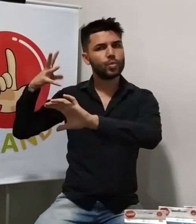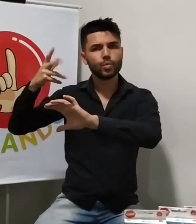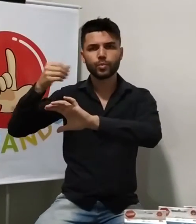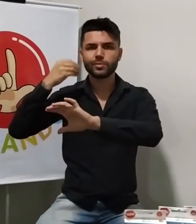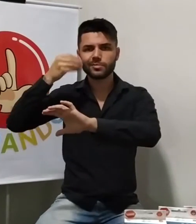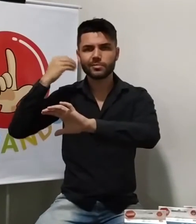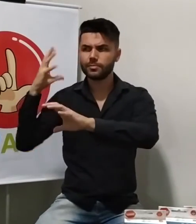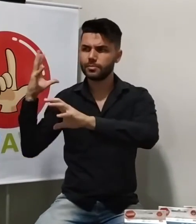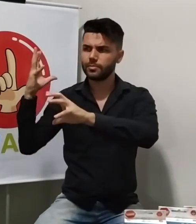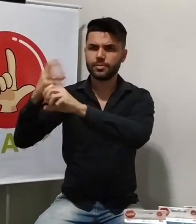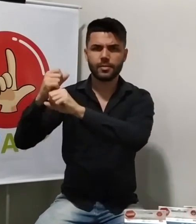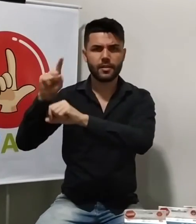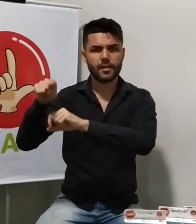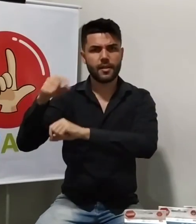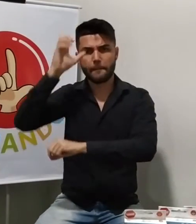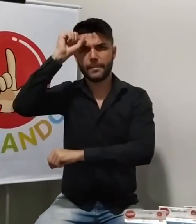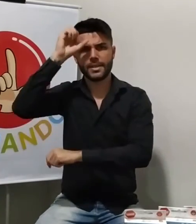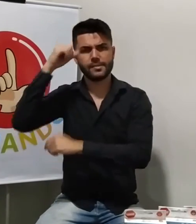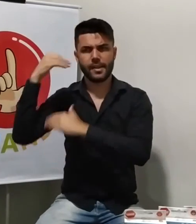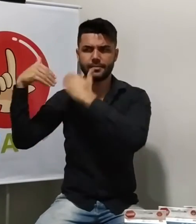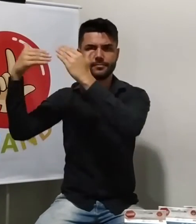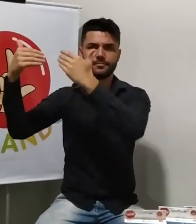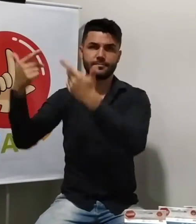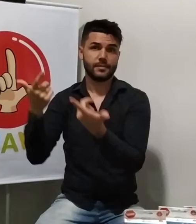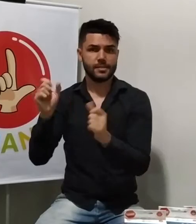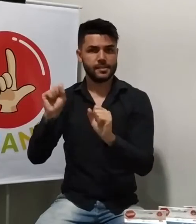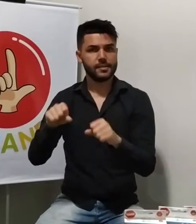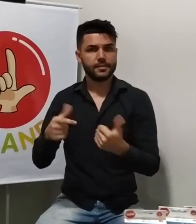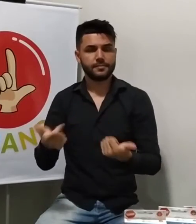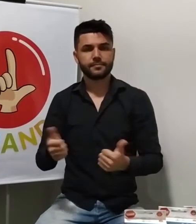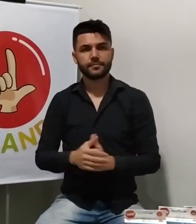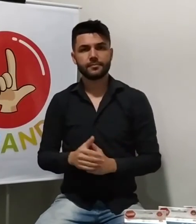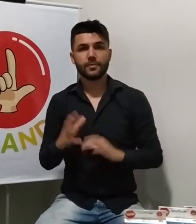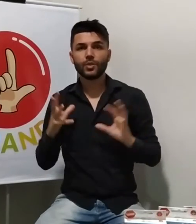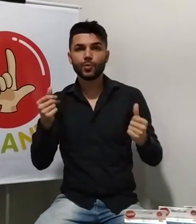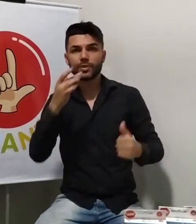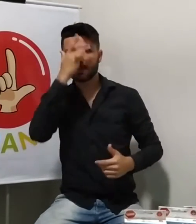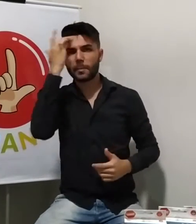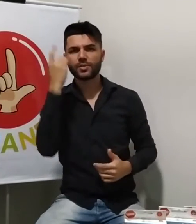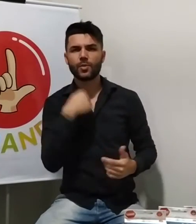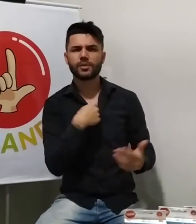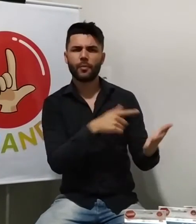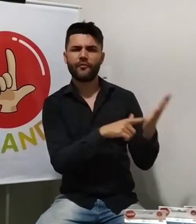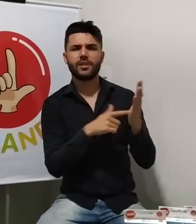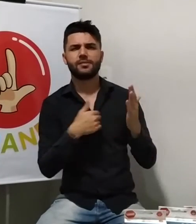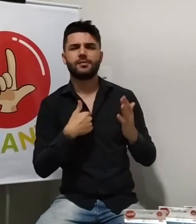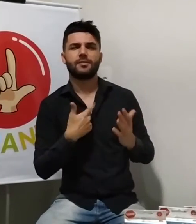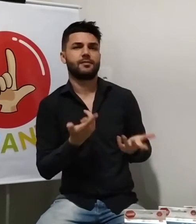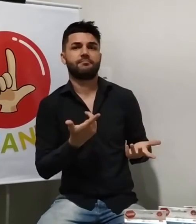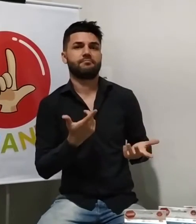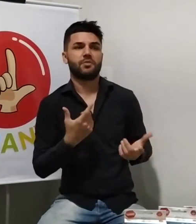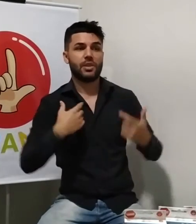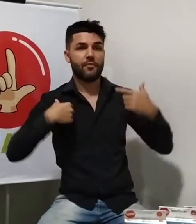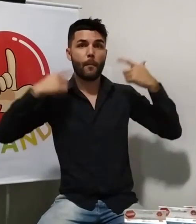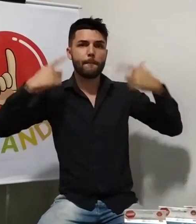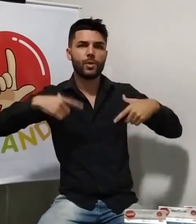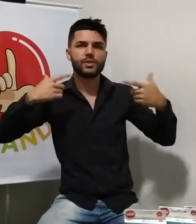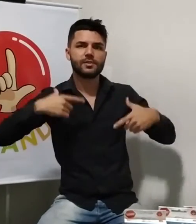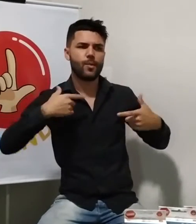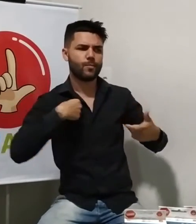queremos mais 50-50. Agora é 30% samba, 70% TIM. E a gente tinha que aceitar. Sim. Porque eu dependia da TIM.